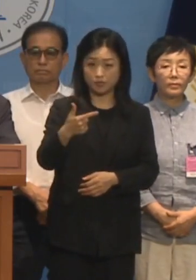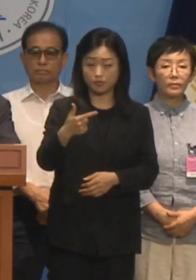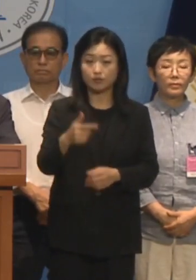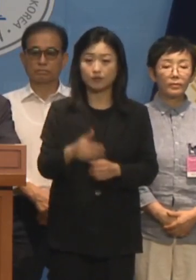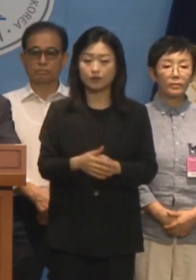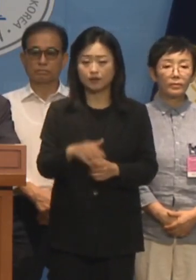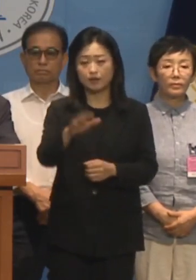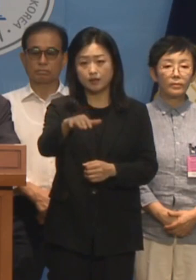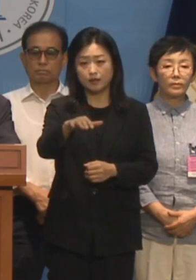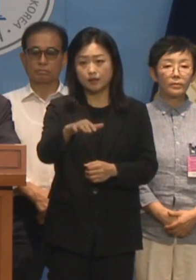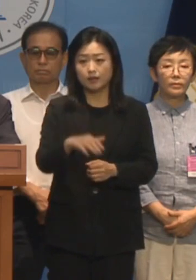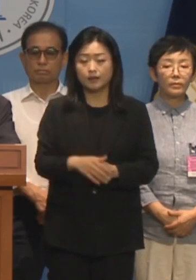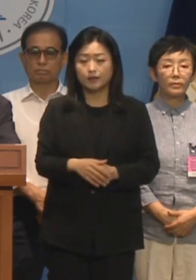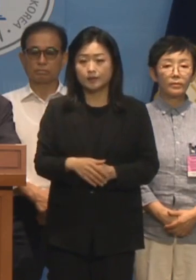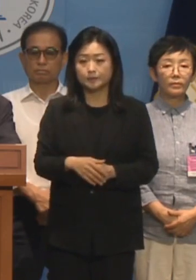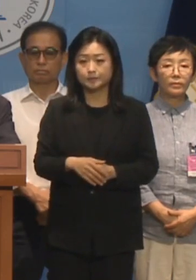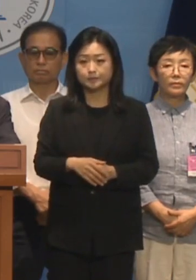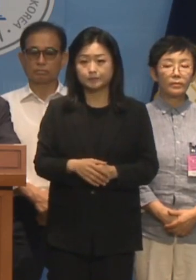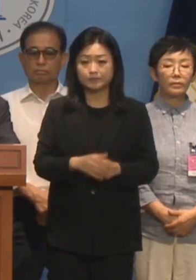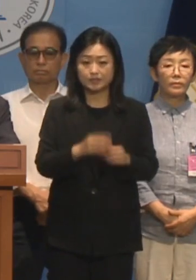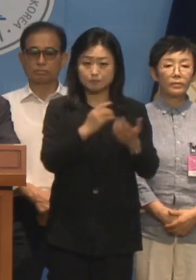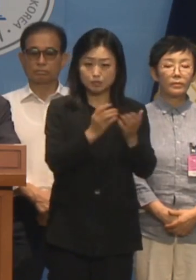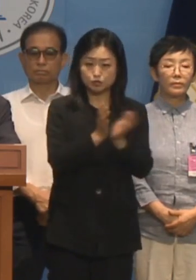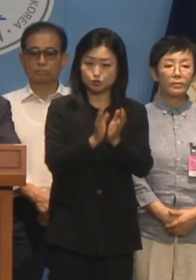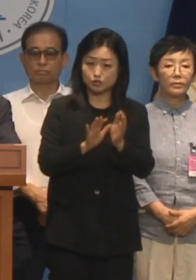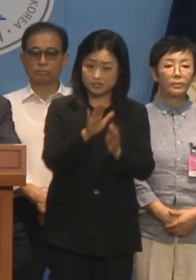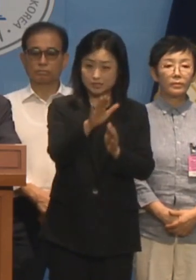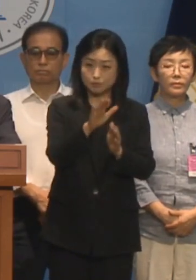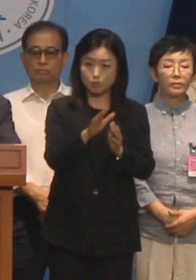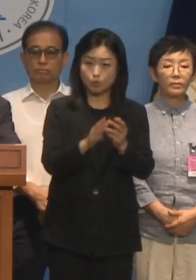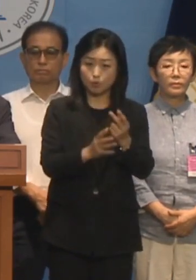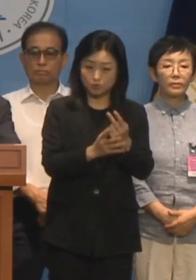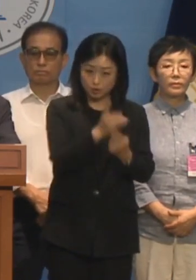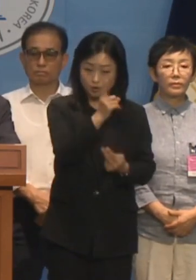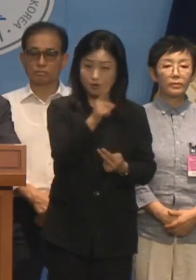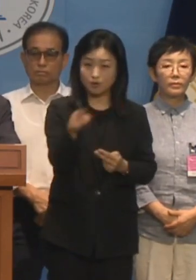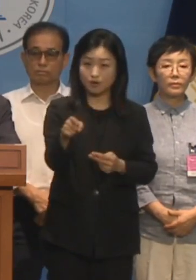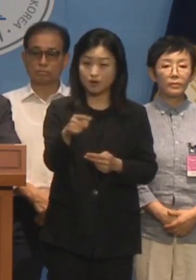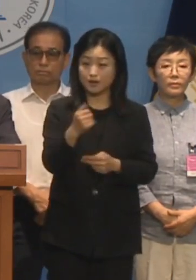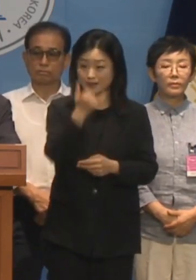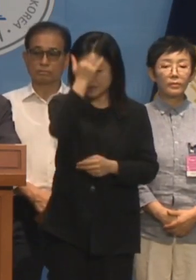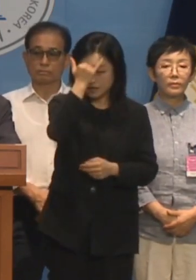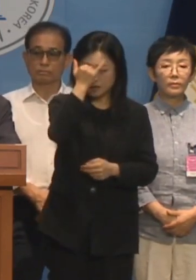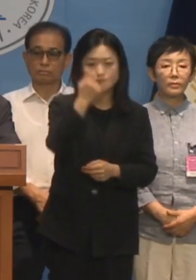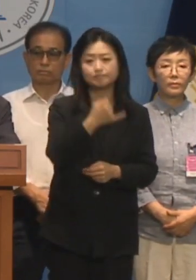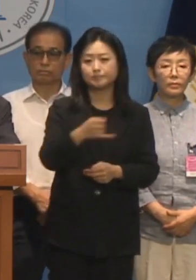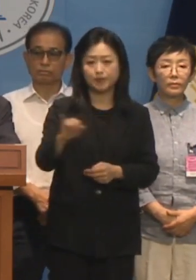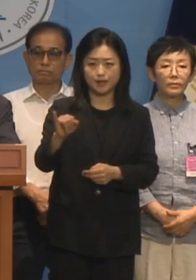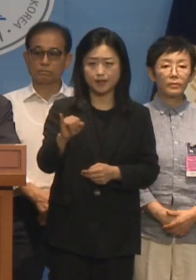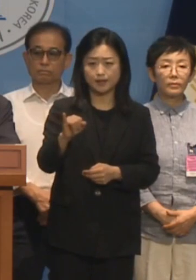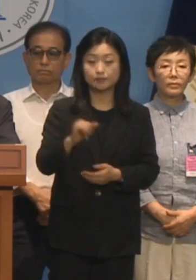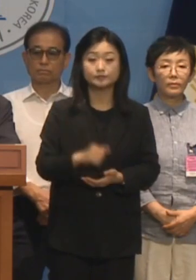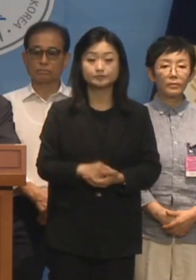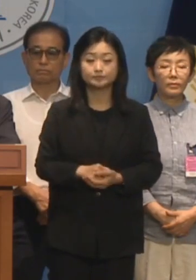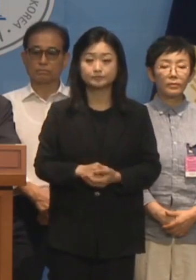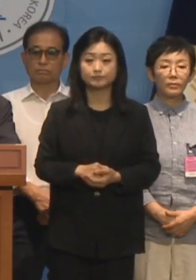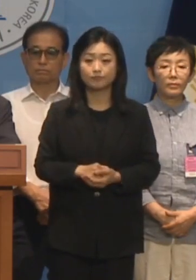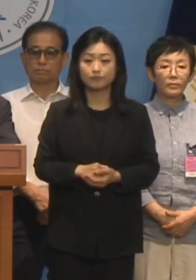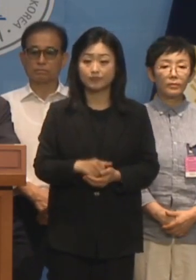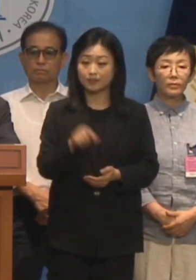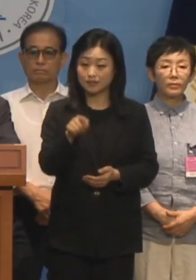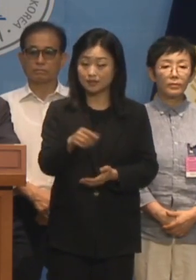수범 이외에도 민주진보 지도자로서 더욱 엄격해야 할 요건들을 위반했습니다.